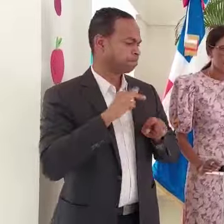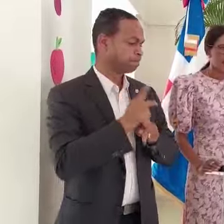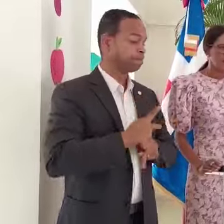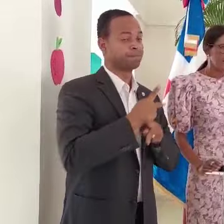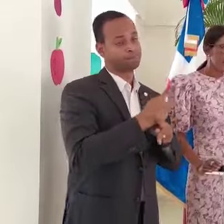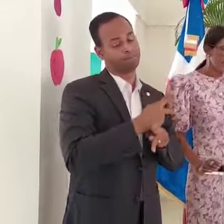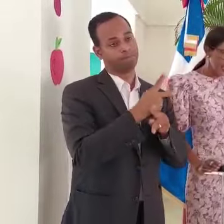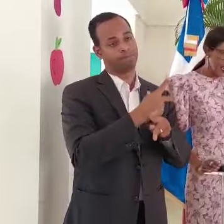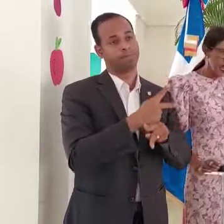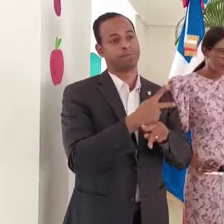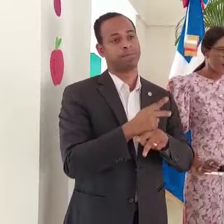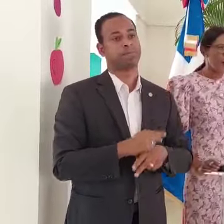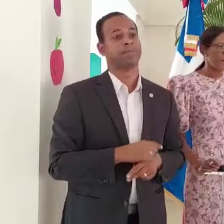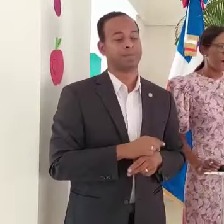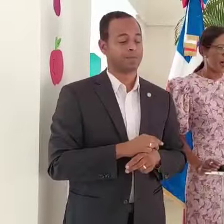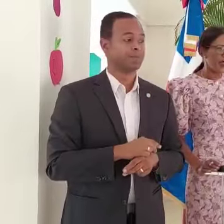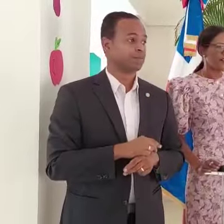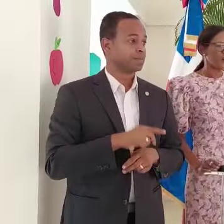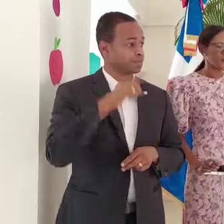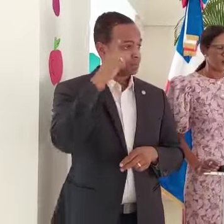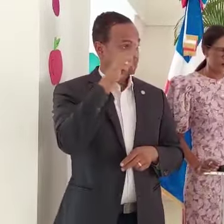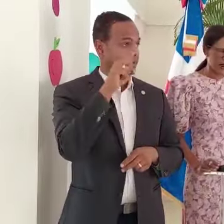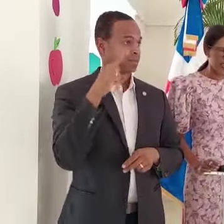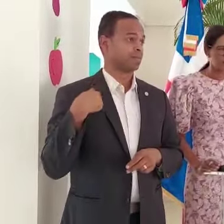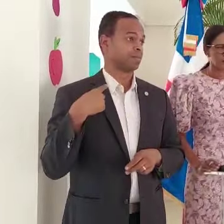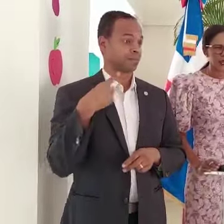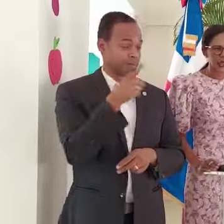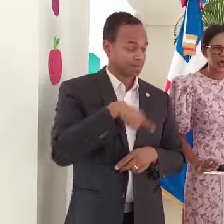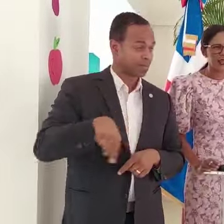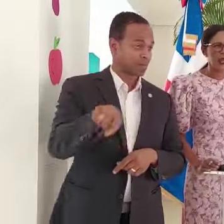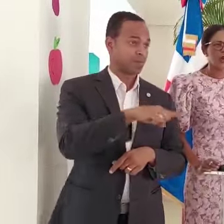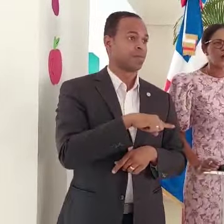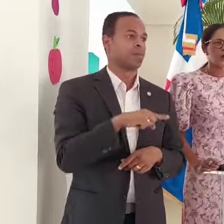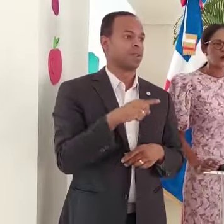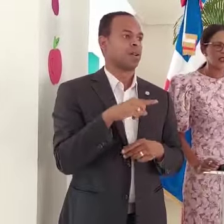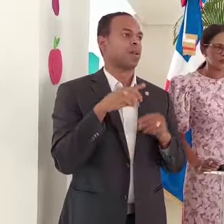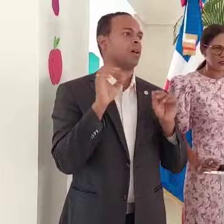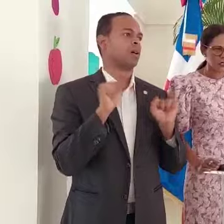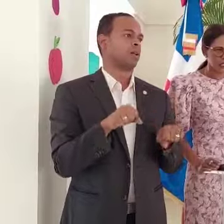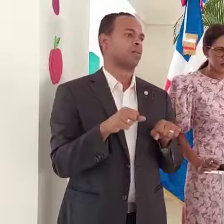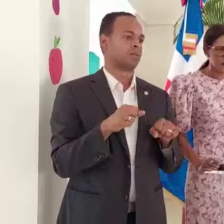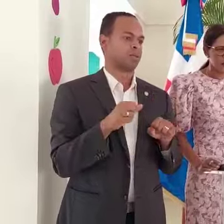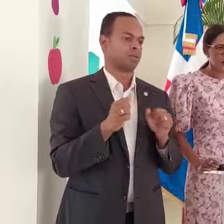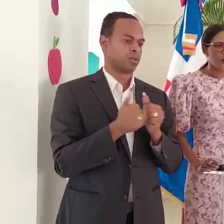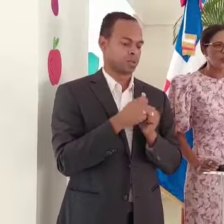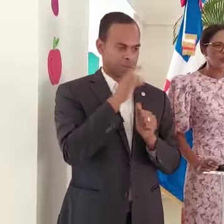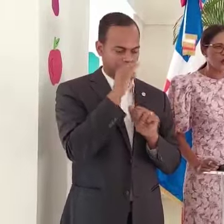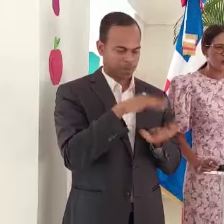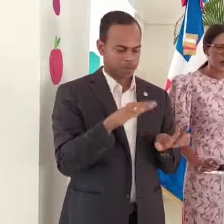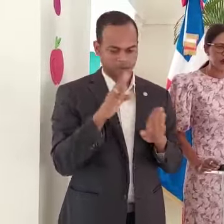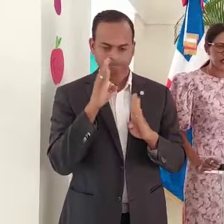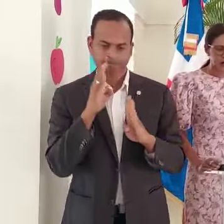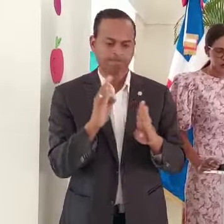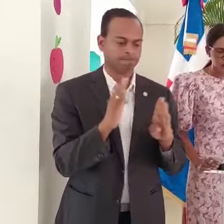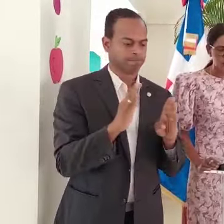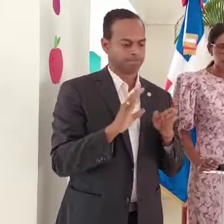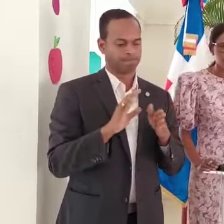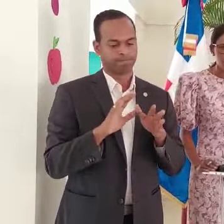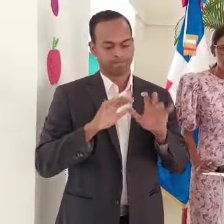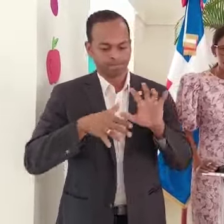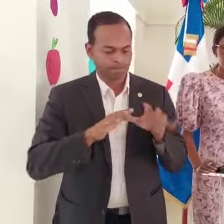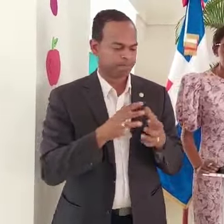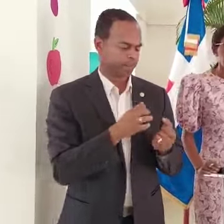calificado y bien hilado para ellos bregar con esos niños. Con todo el amor del